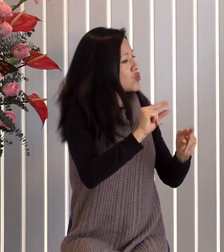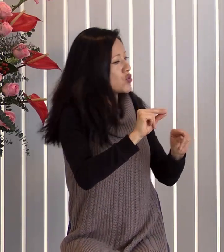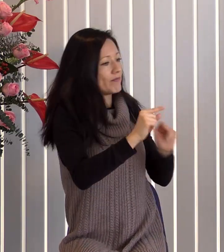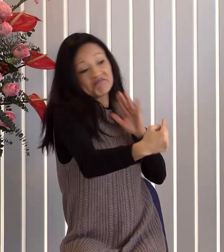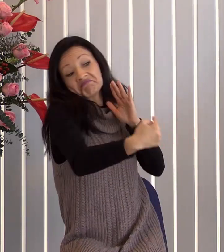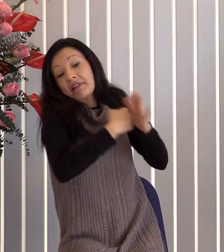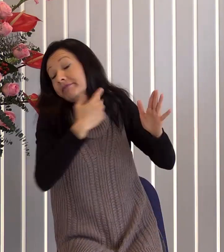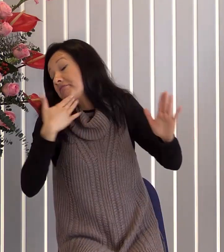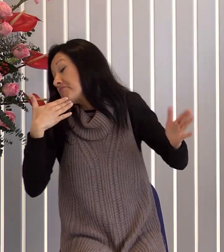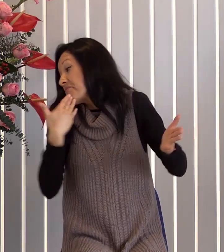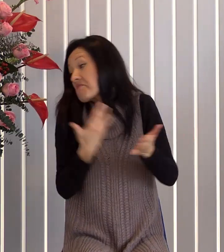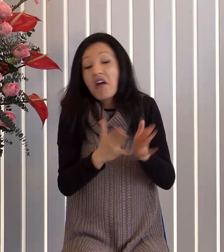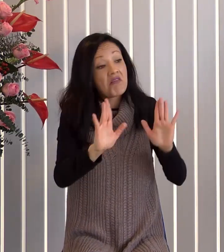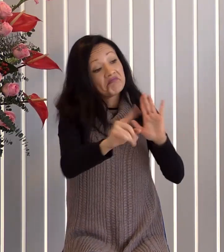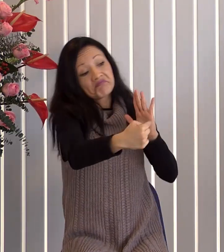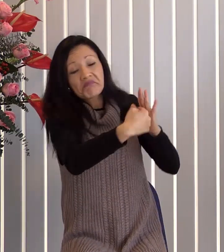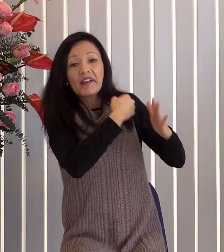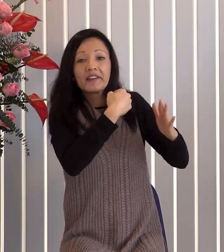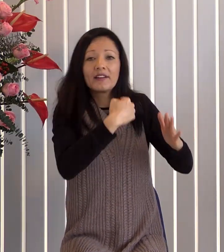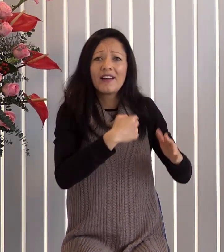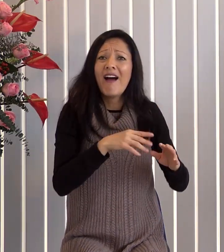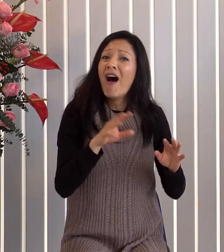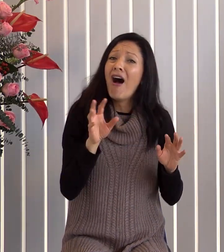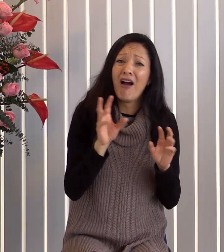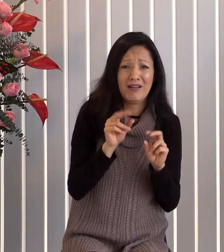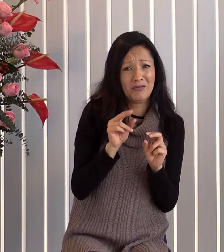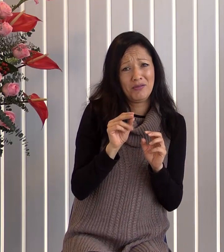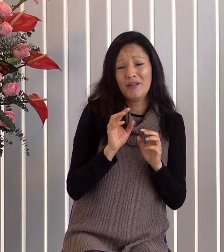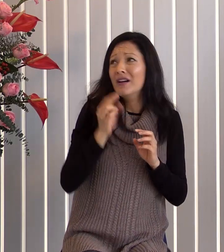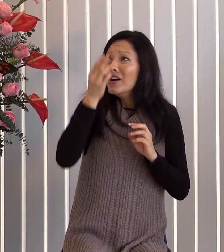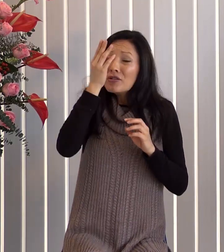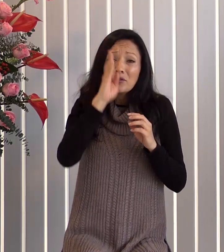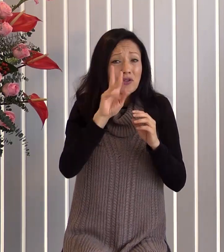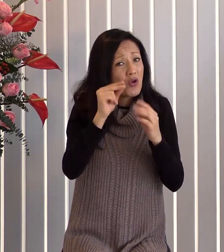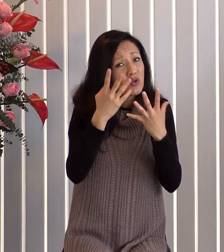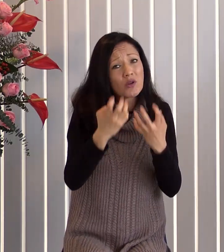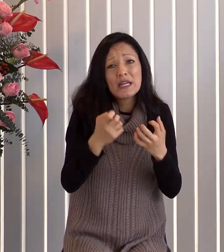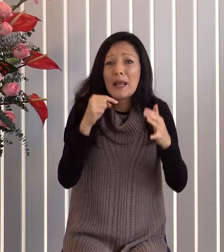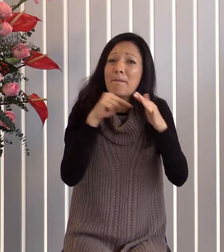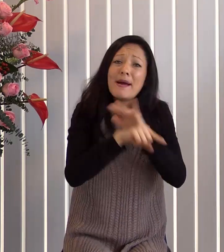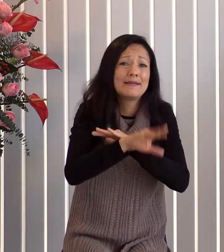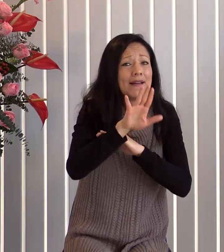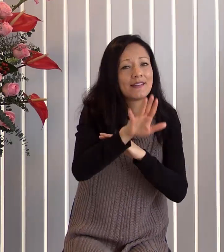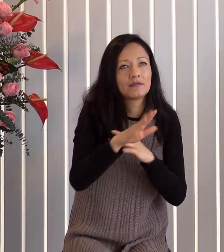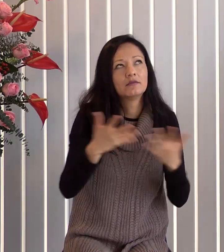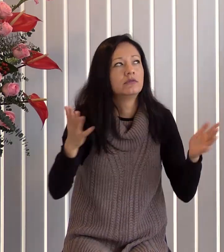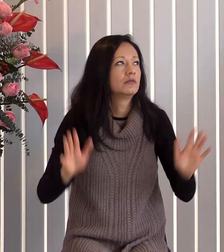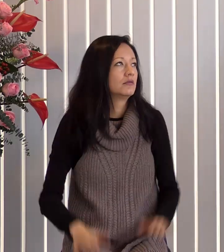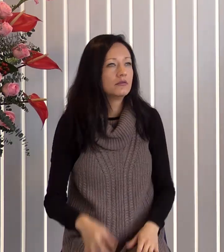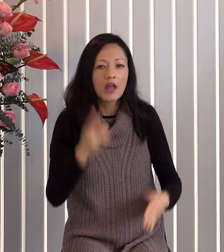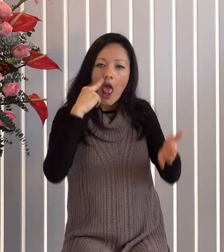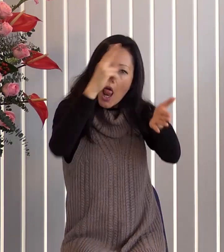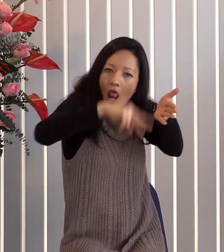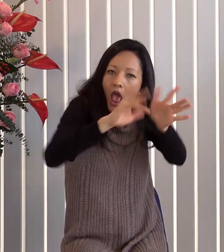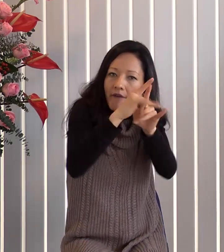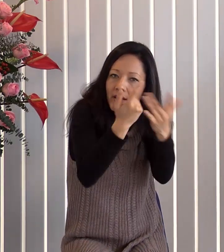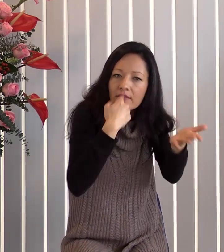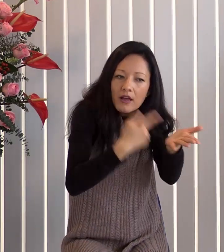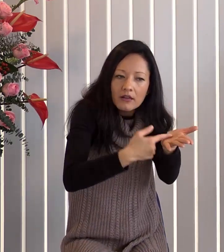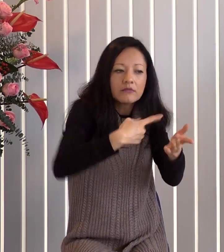pues mátenos. Ay, no, Dios no quiere que tú mueras. Eso no es de Dios. No, pues lea entonces la Biblia,